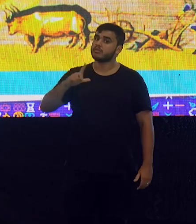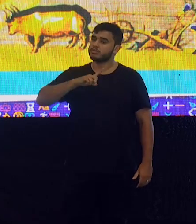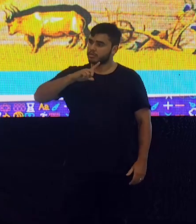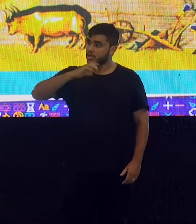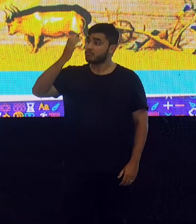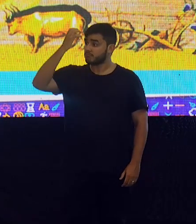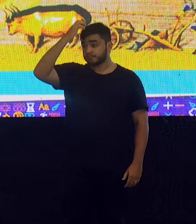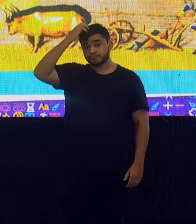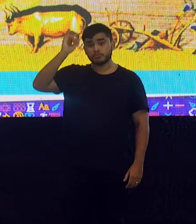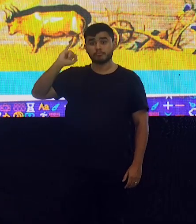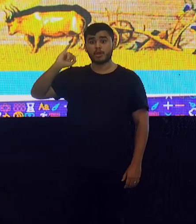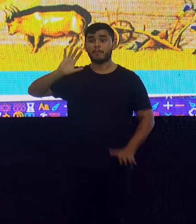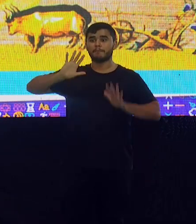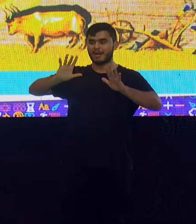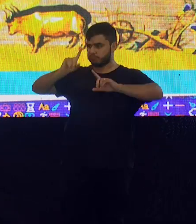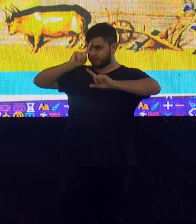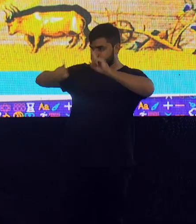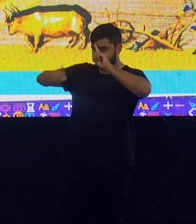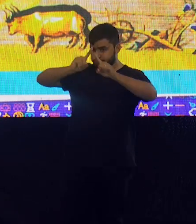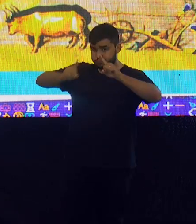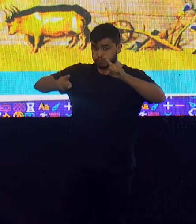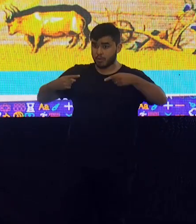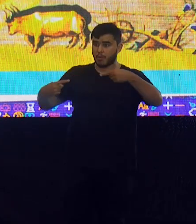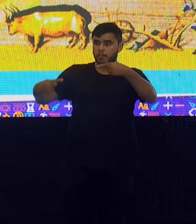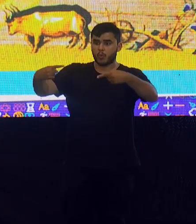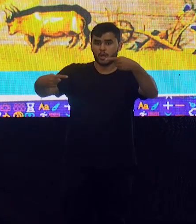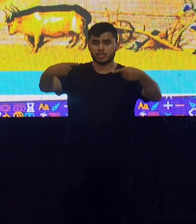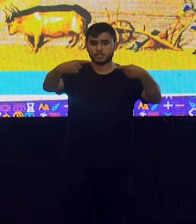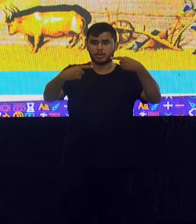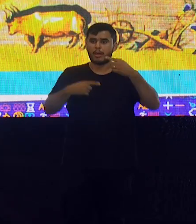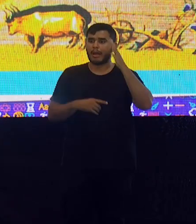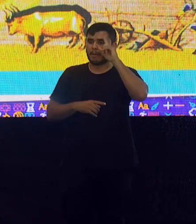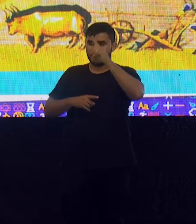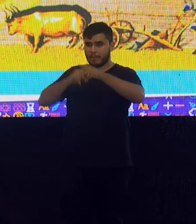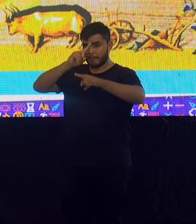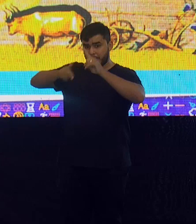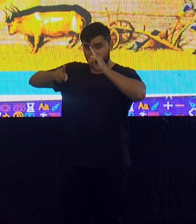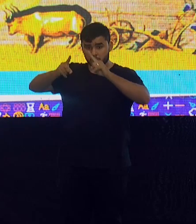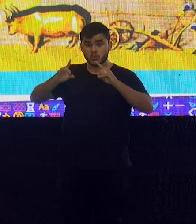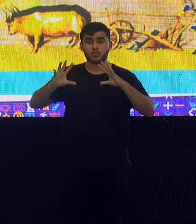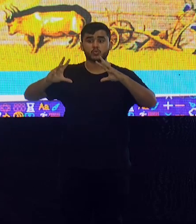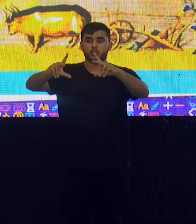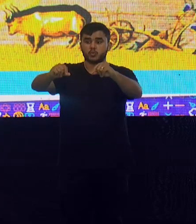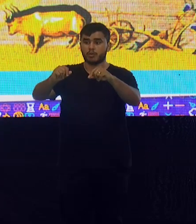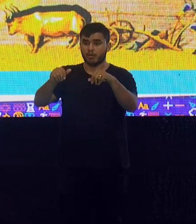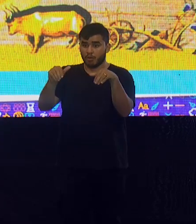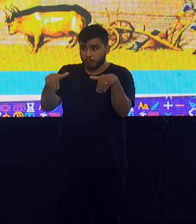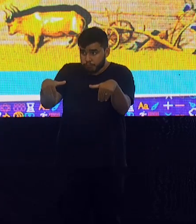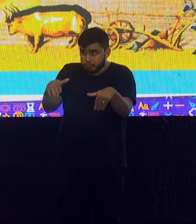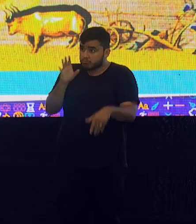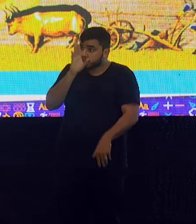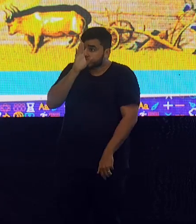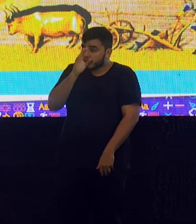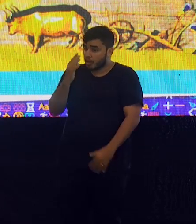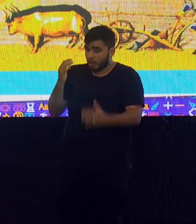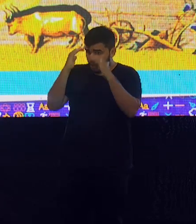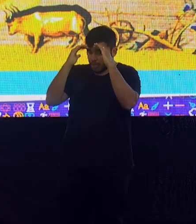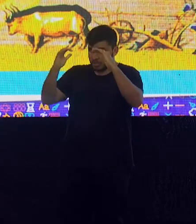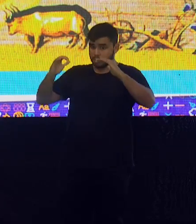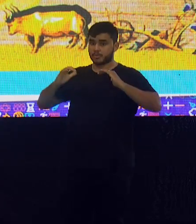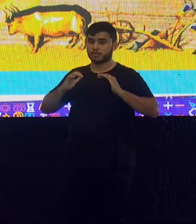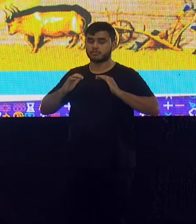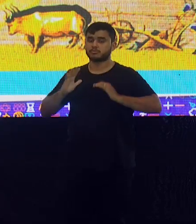Só que ele não tem poder político sobre todo mundo. Cada senhor feudal era o